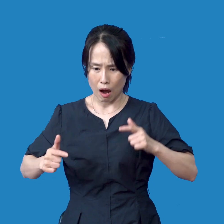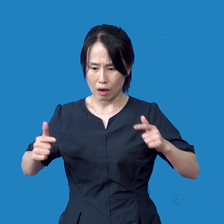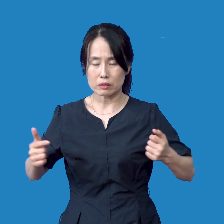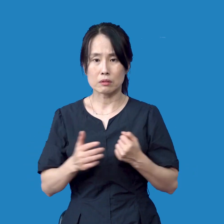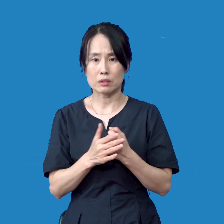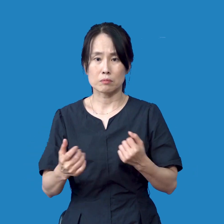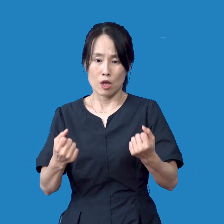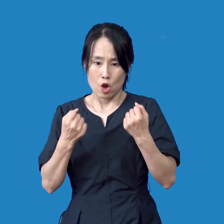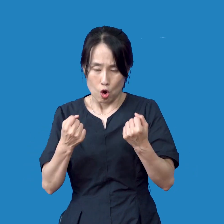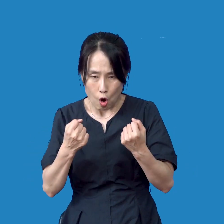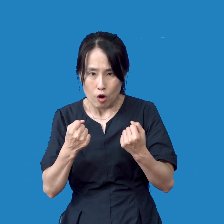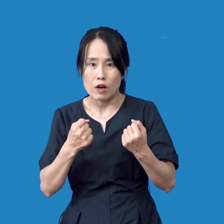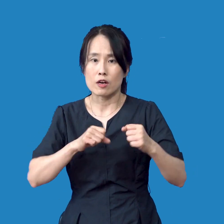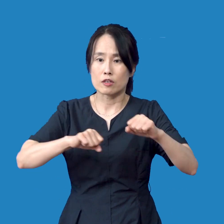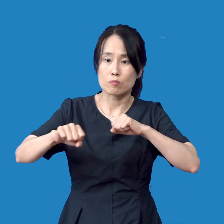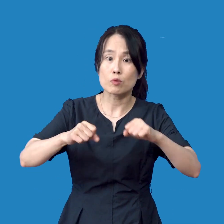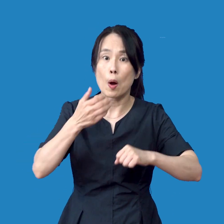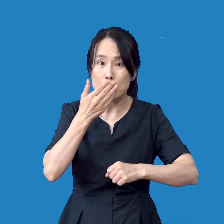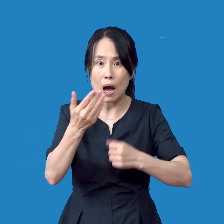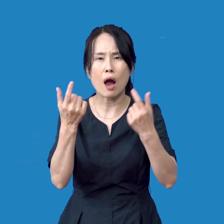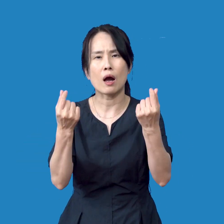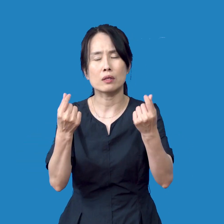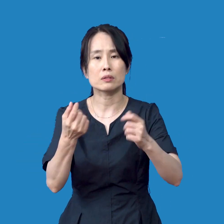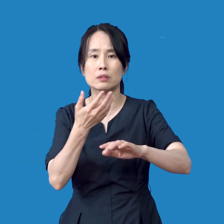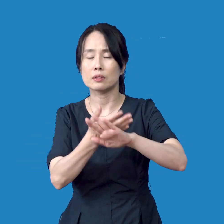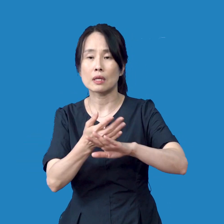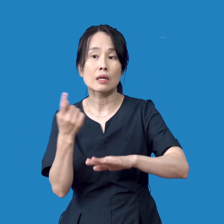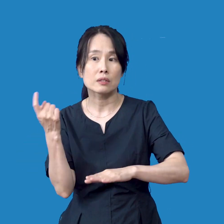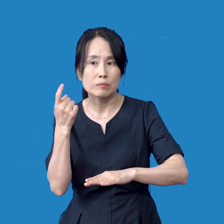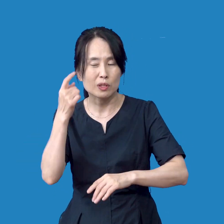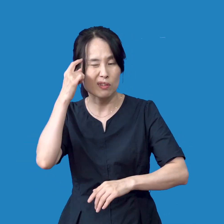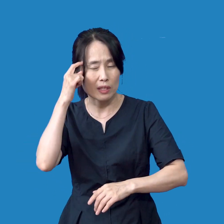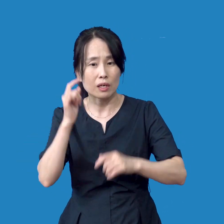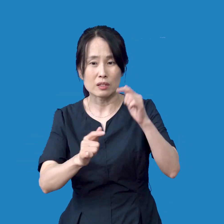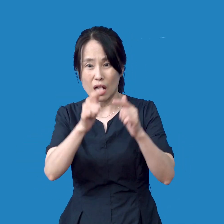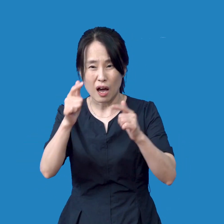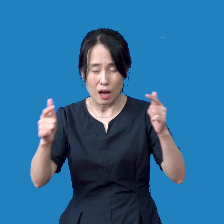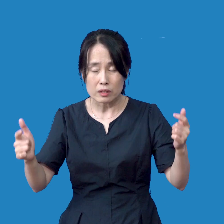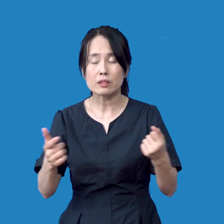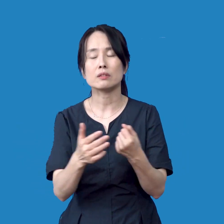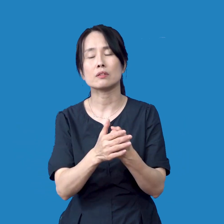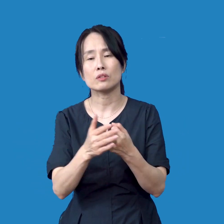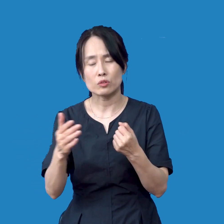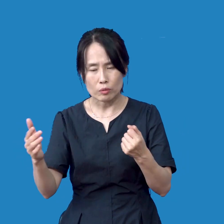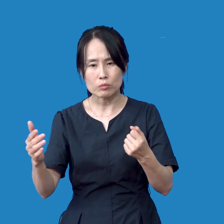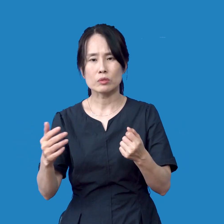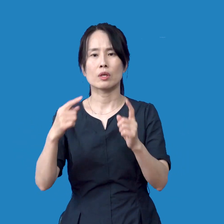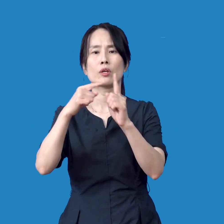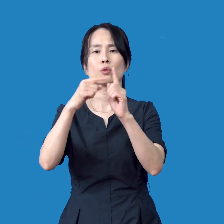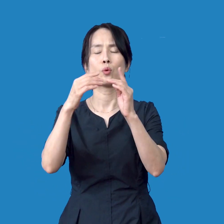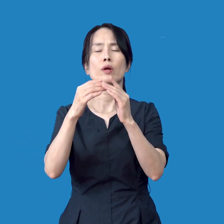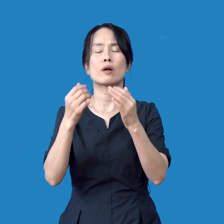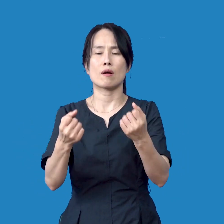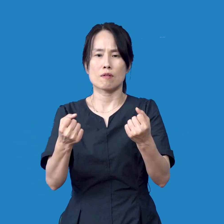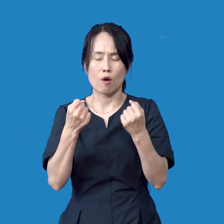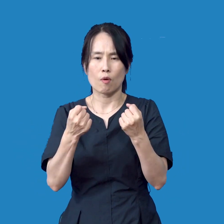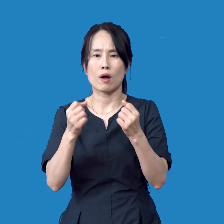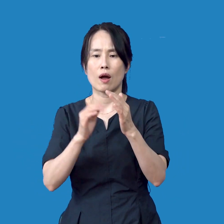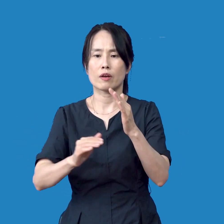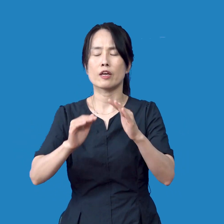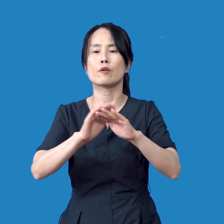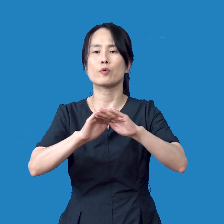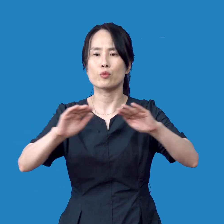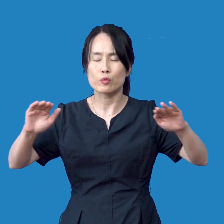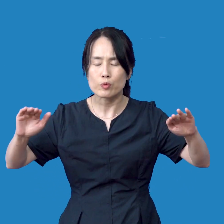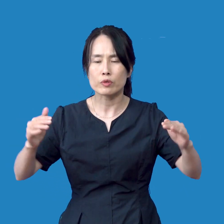수 있듯이 다른 소리들이 있기 때문에 교회가 오히려 건강하게 균형 있게 그렇게